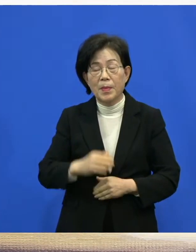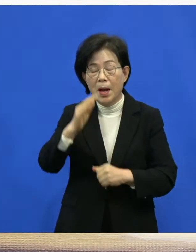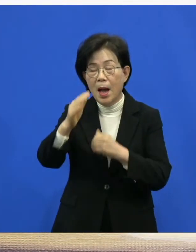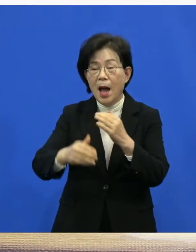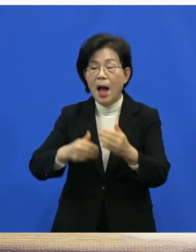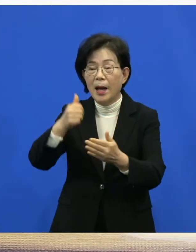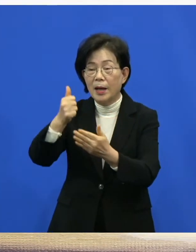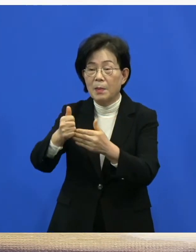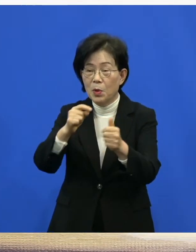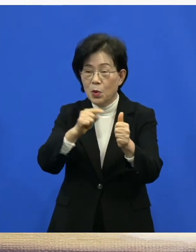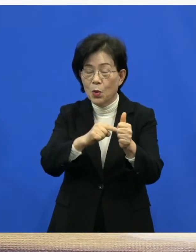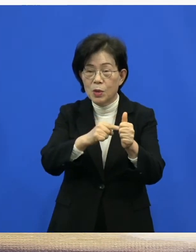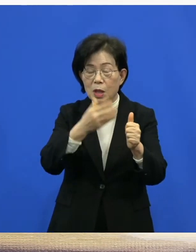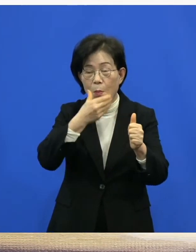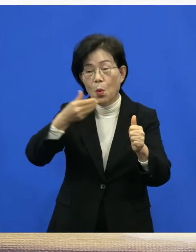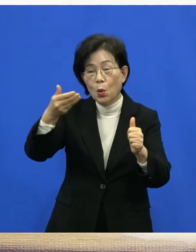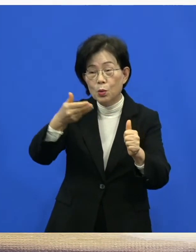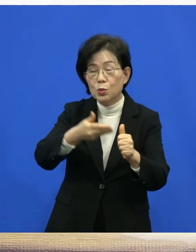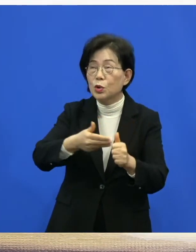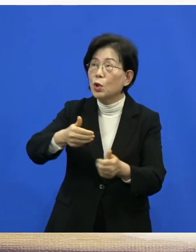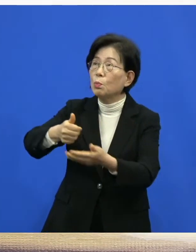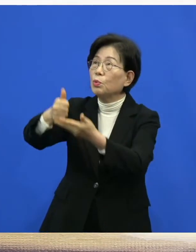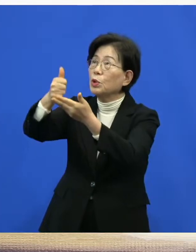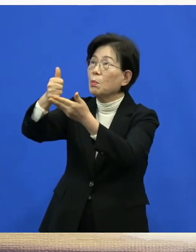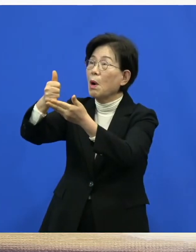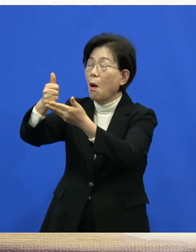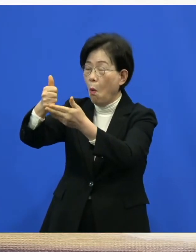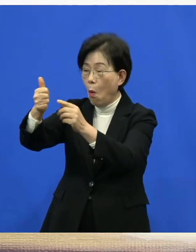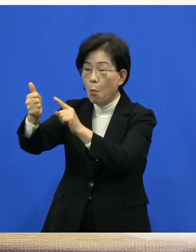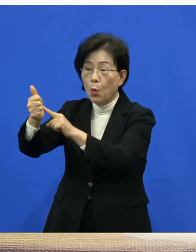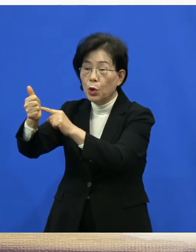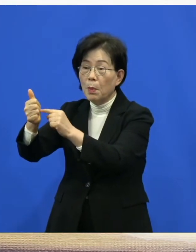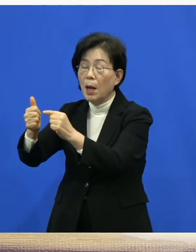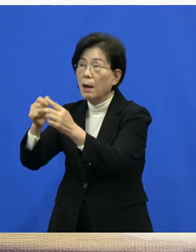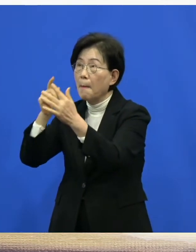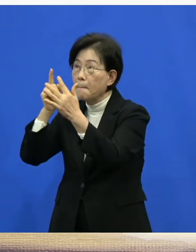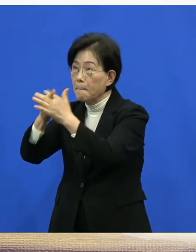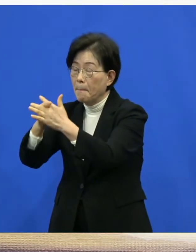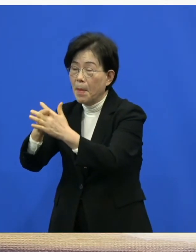하나님이 요셉에게 복을 주시는 분이라는 걸 알았다는 얘기예요.